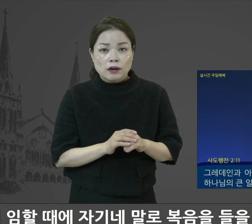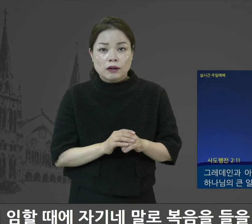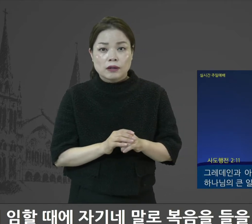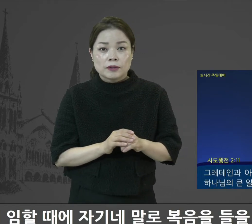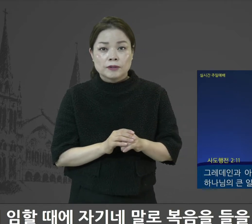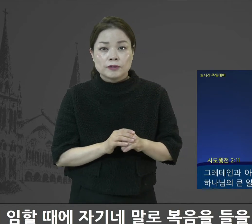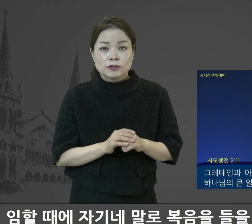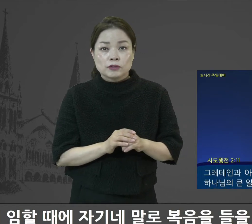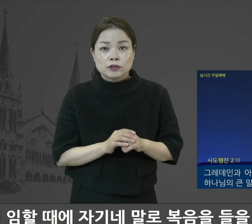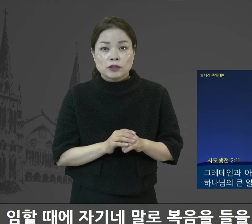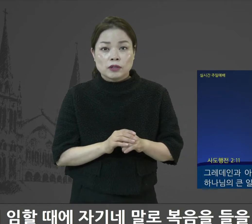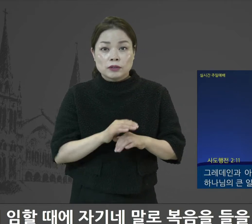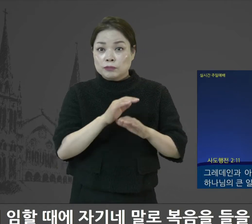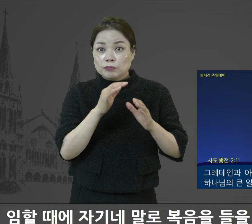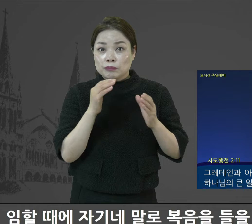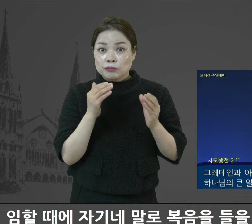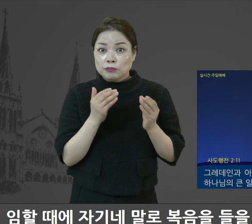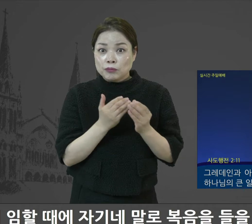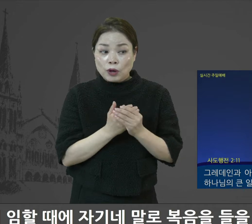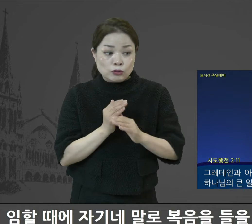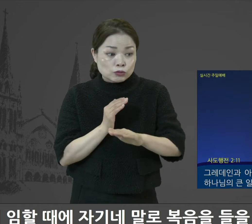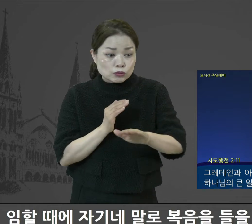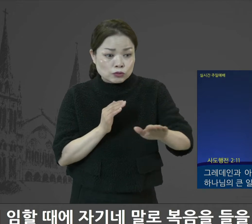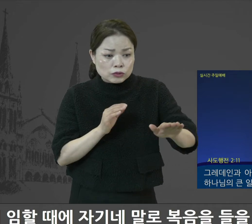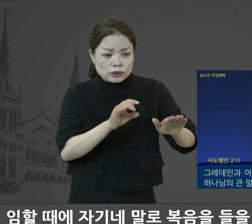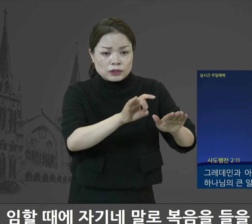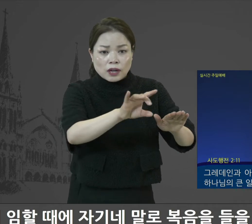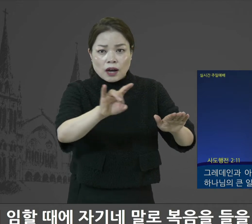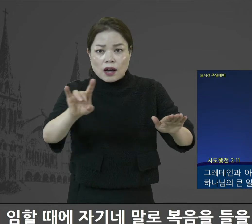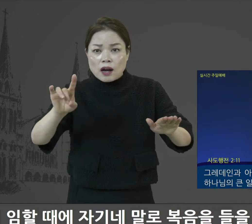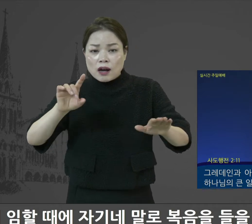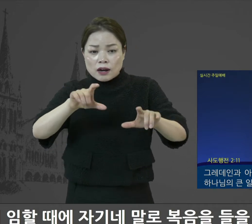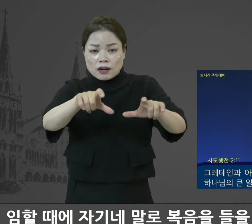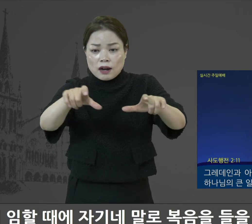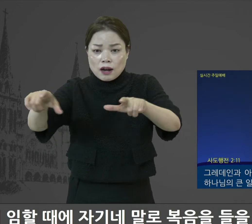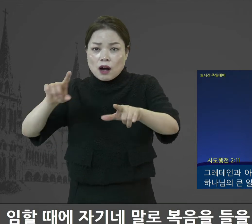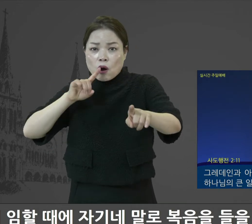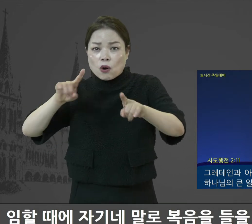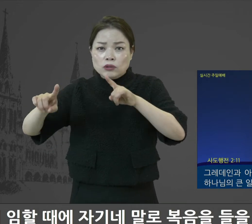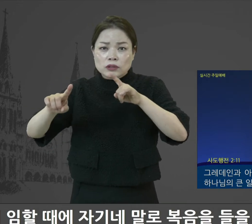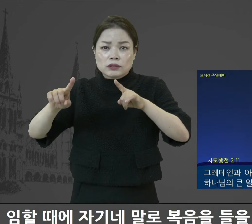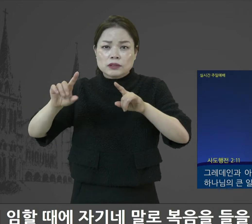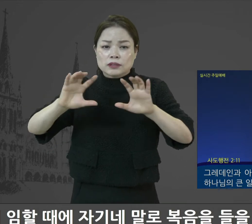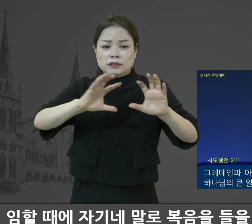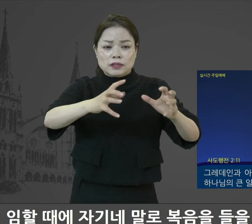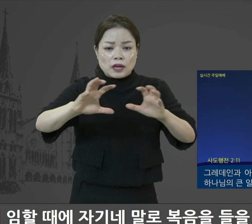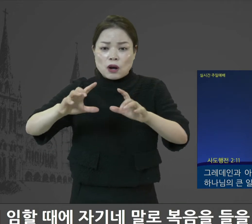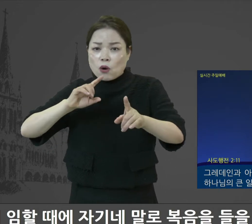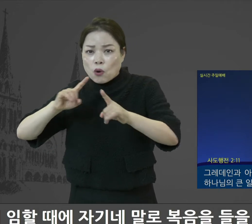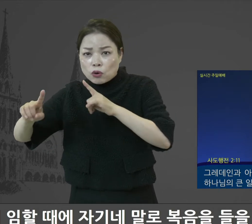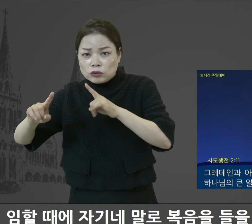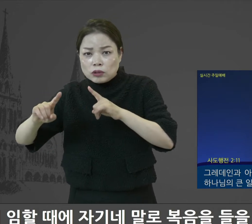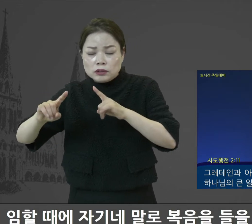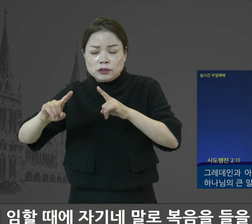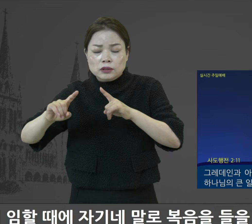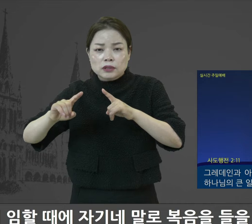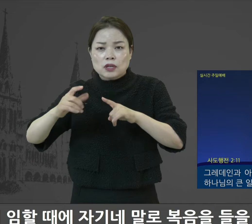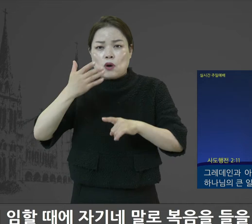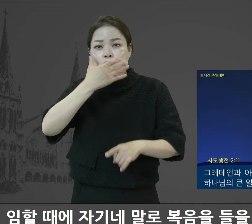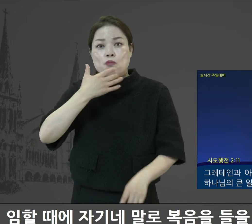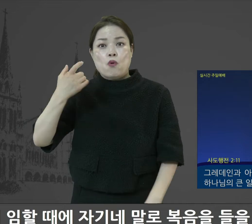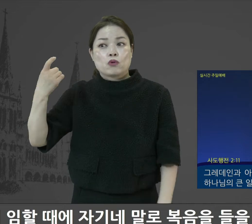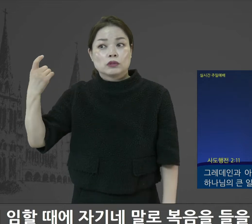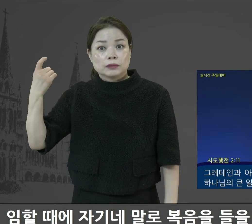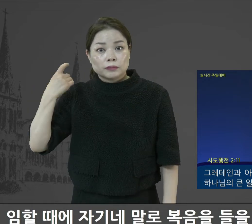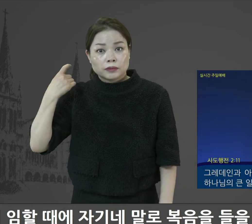내리지 마시고요. 다 우리의 각 언어로 하나님의 큰 일을, 그러니까 복음이죠.